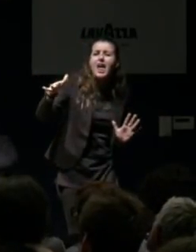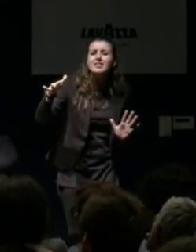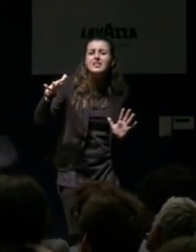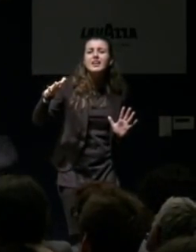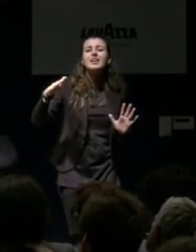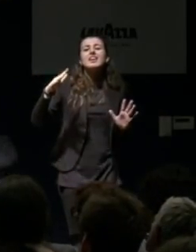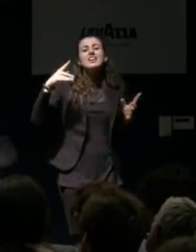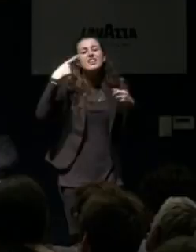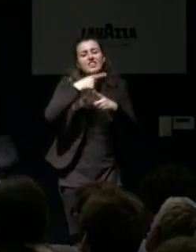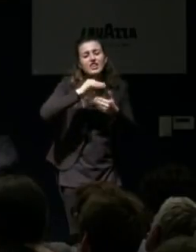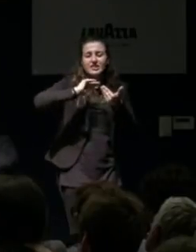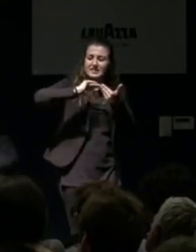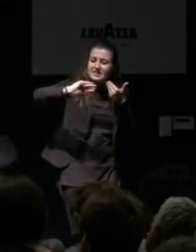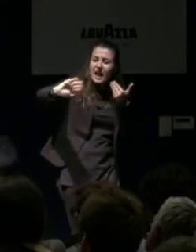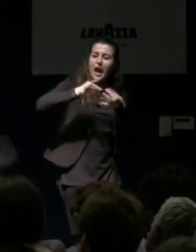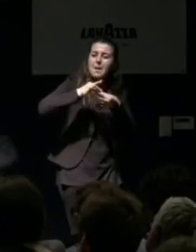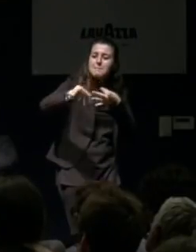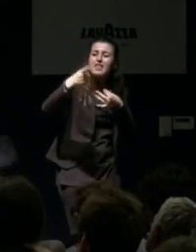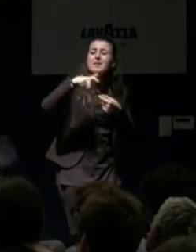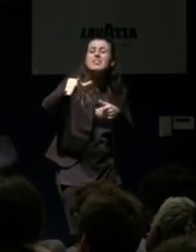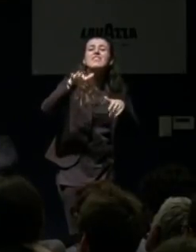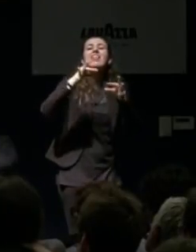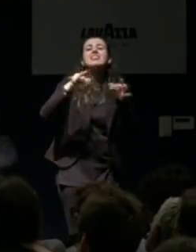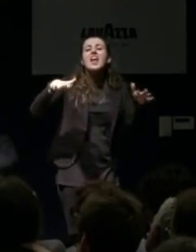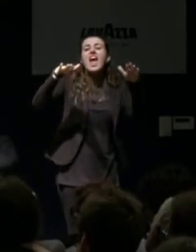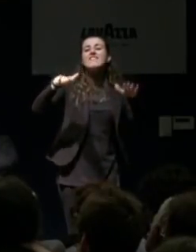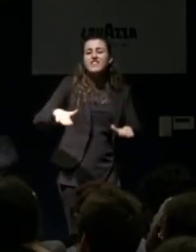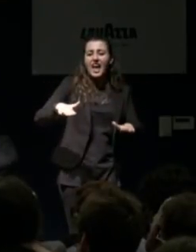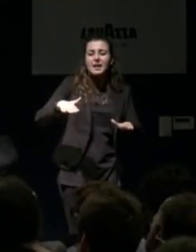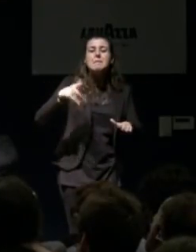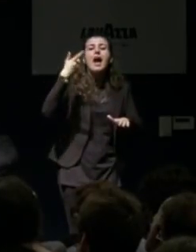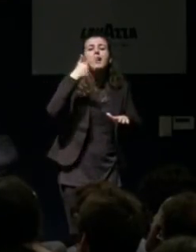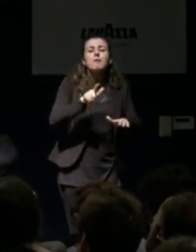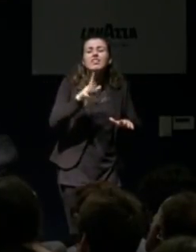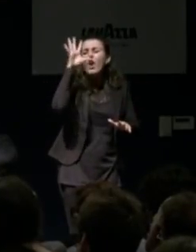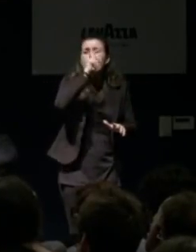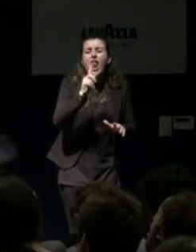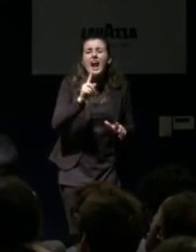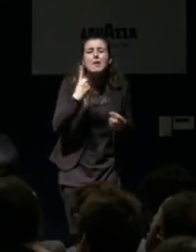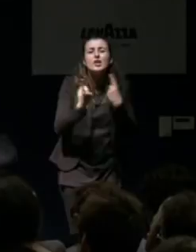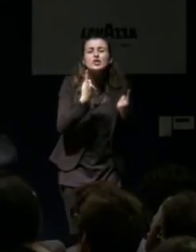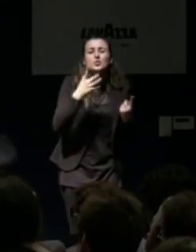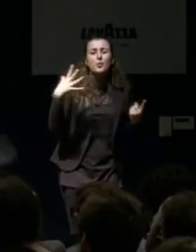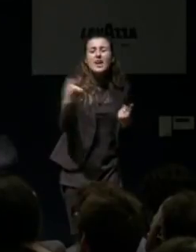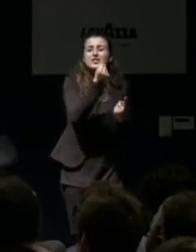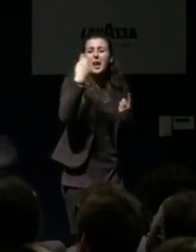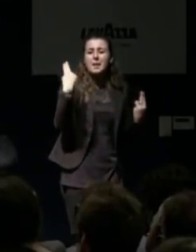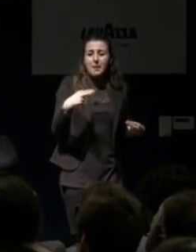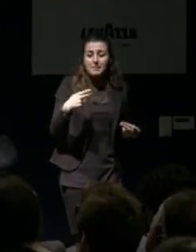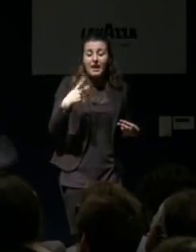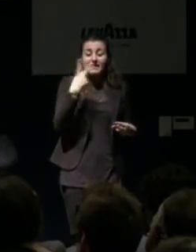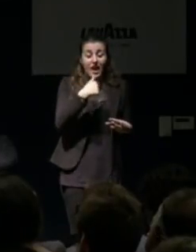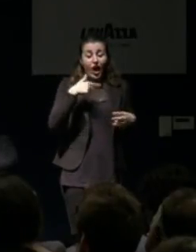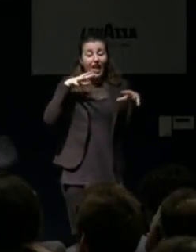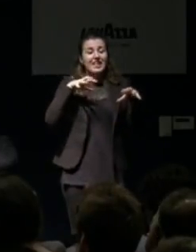a qualche metro di distanza sulla terraferma incapaci di afferrare il senso di ciò che viene detto ho impiegato molto